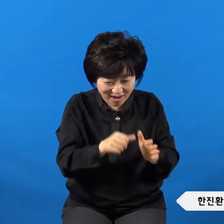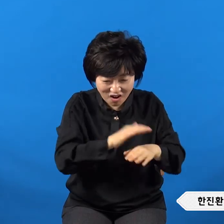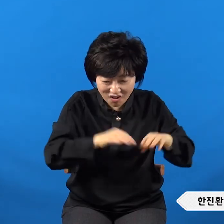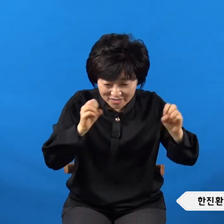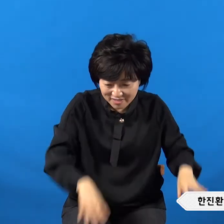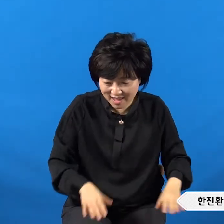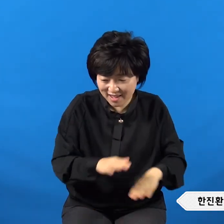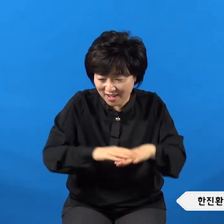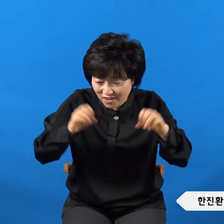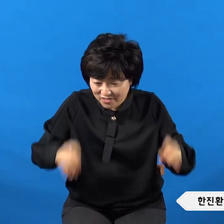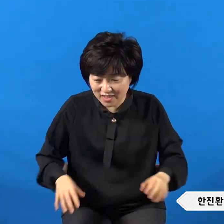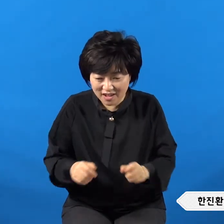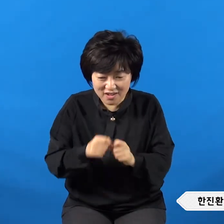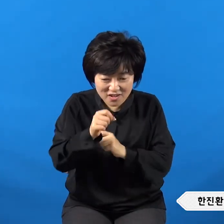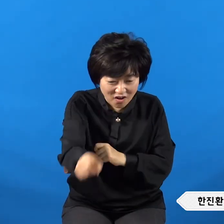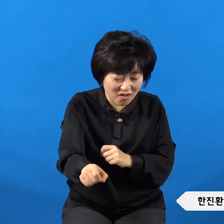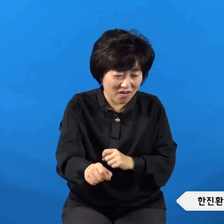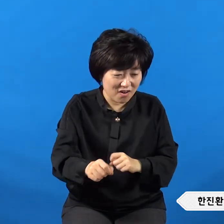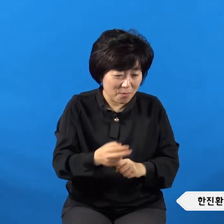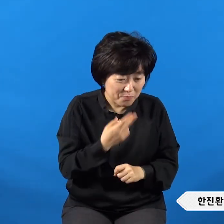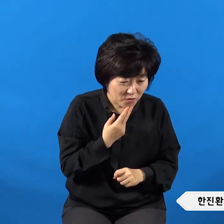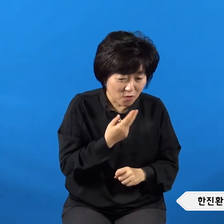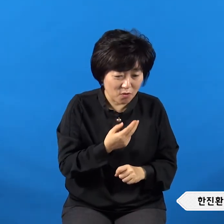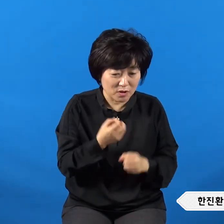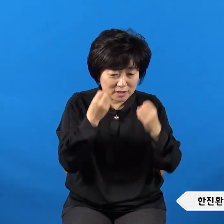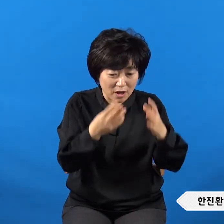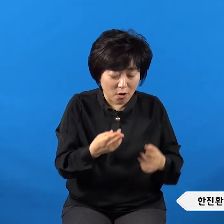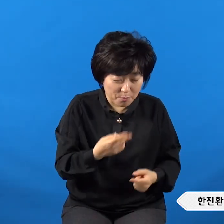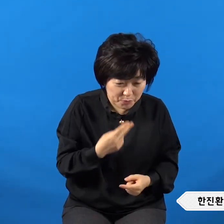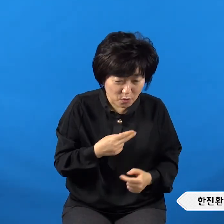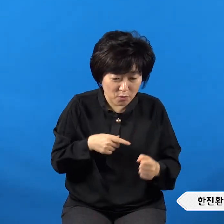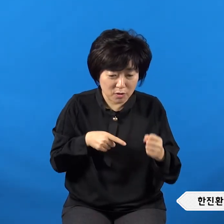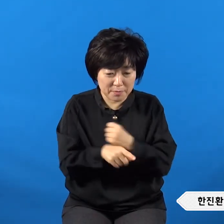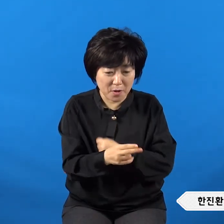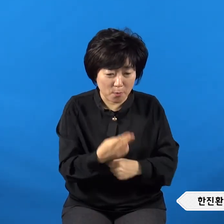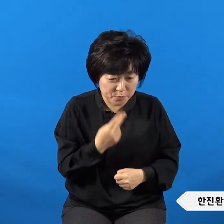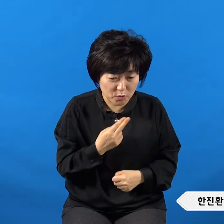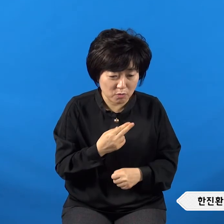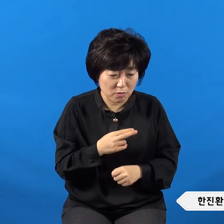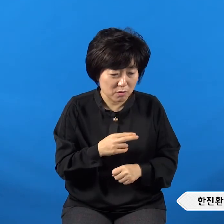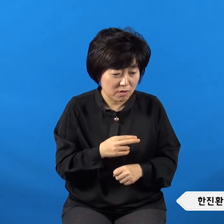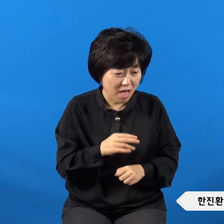막 영원하지도 않고 인생이 새로운 것도 없고 의미도 없고 그런 것입니다.